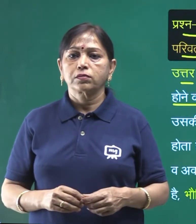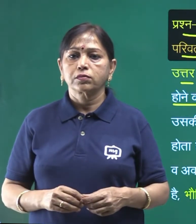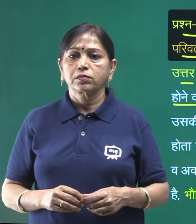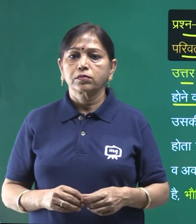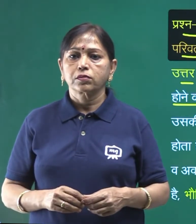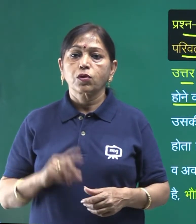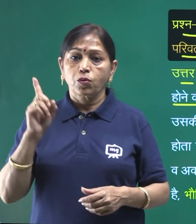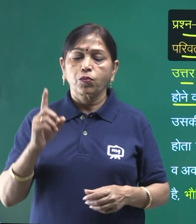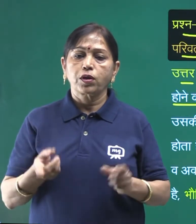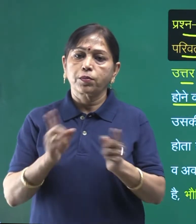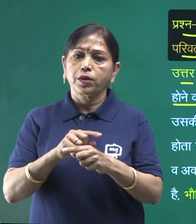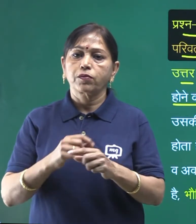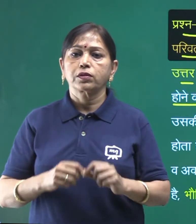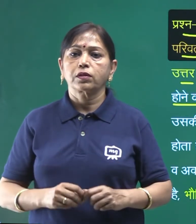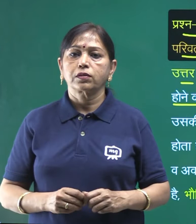वह परिवर्तन